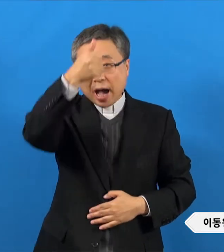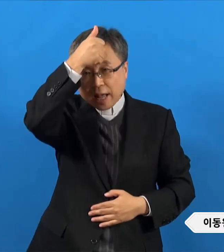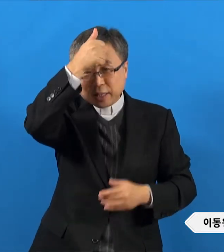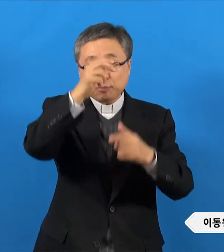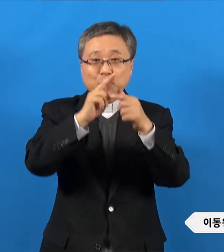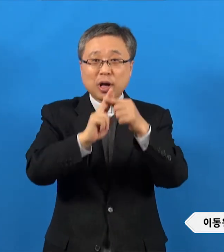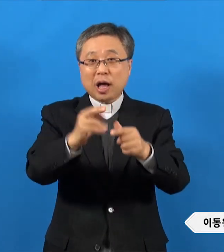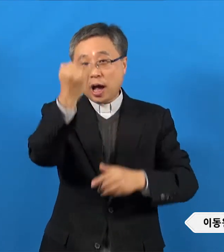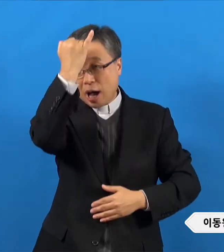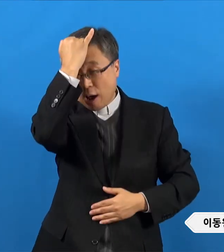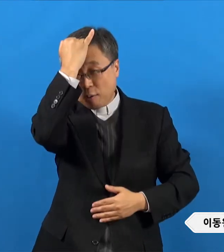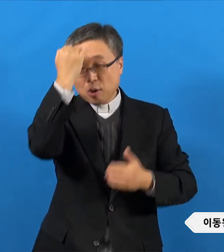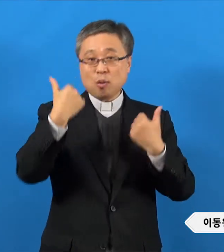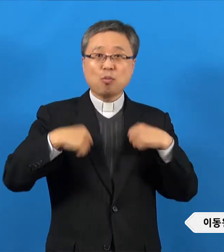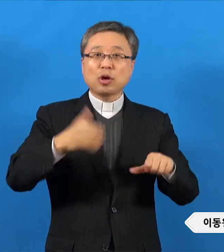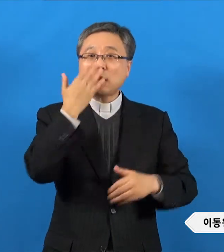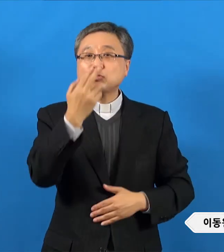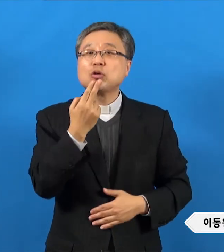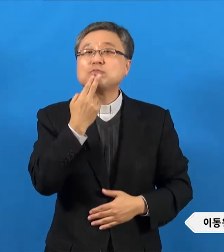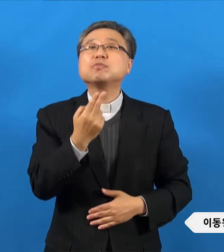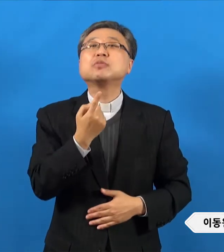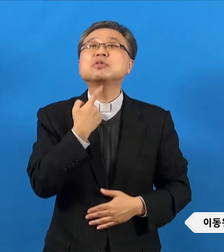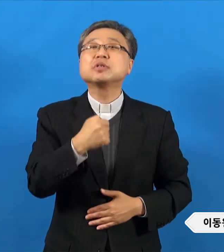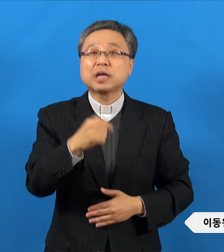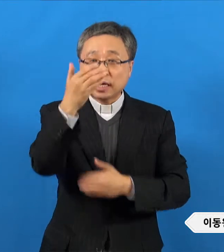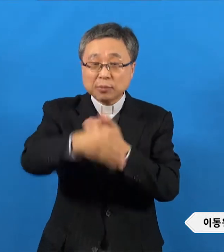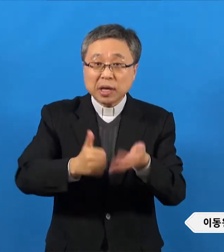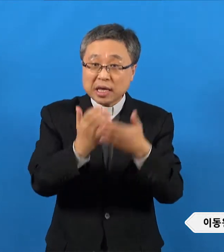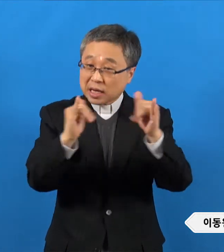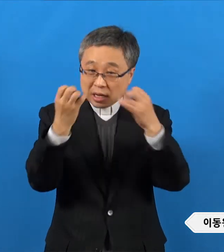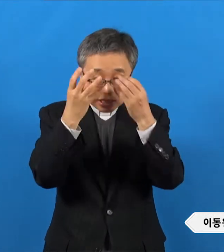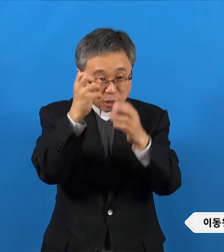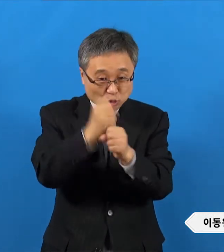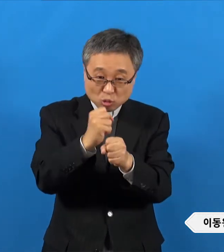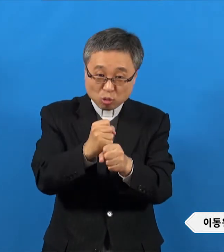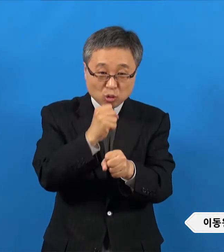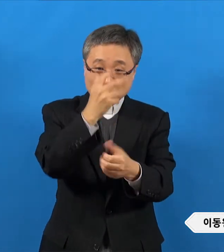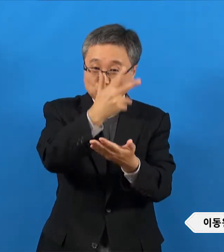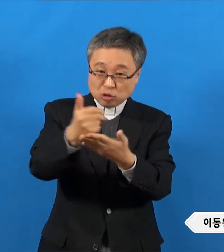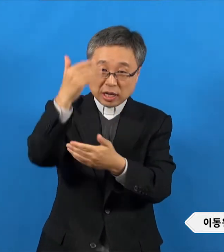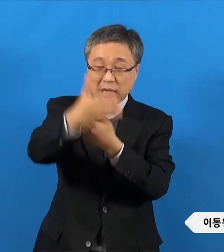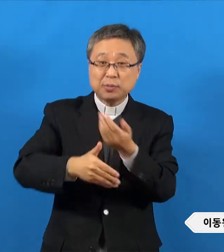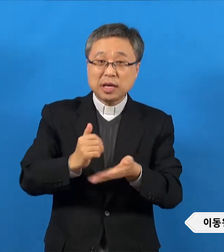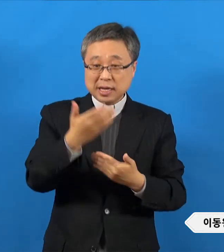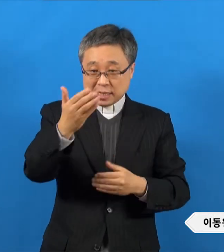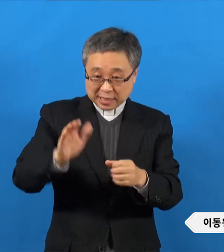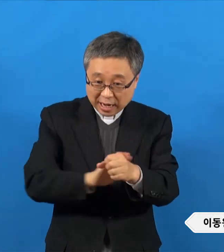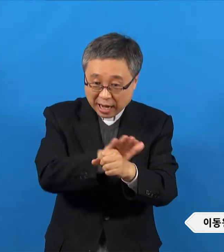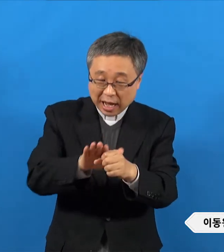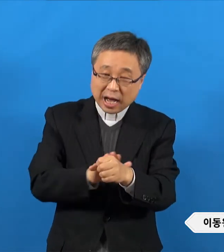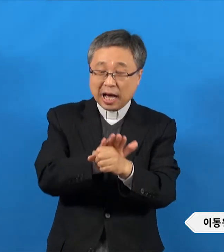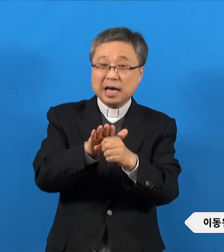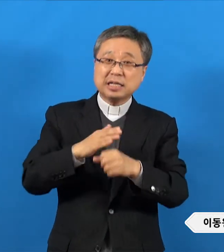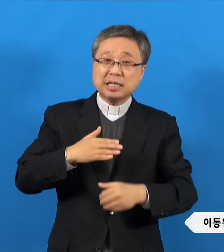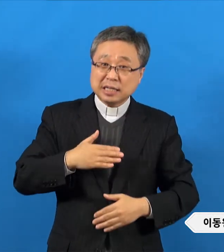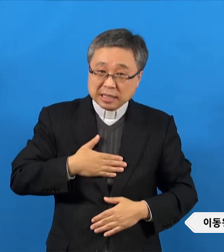아담과 해와를 포기할 수 없었던 하나님, 인간을 창조하신 창조자 하나님은 그의 사랑하는 피조물인 인간을 포기할 수